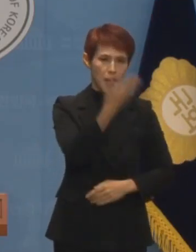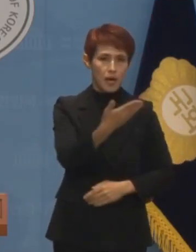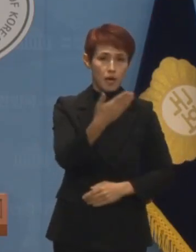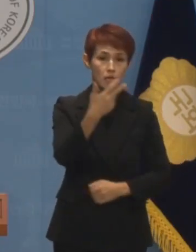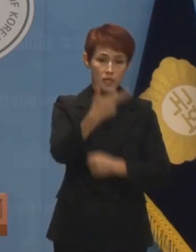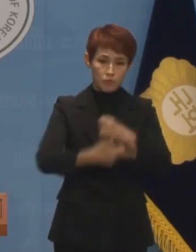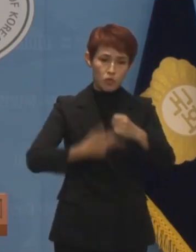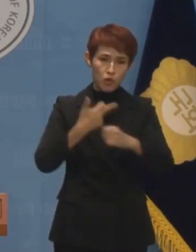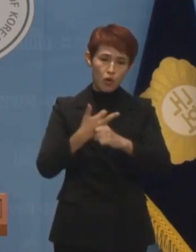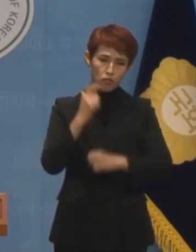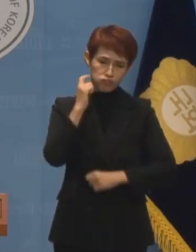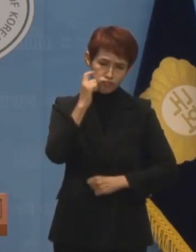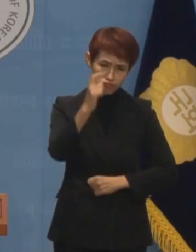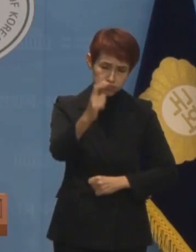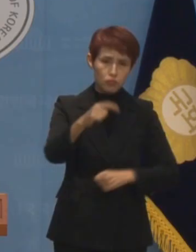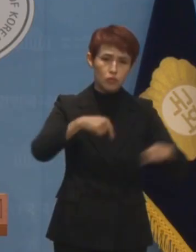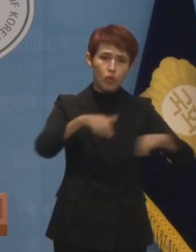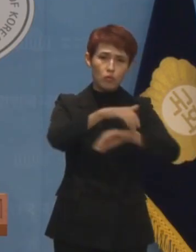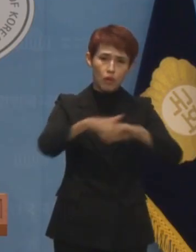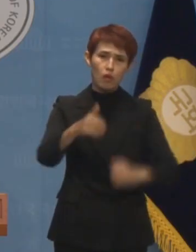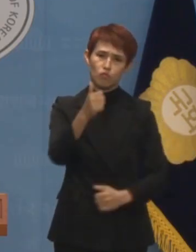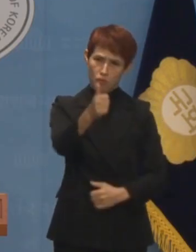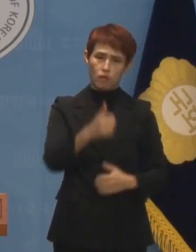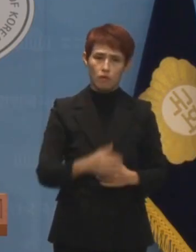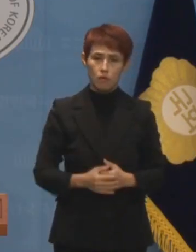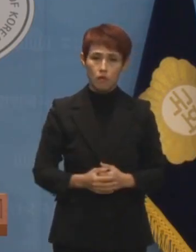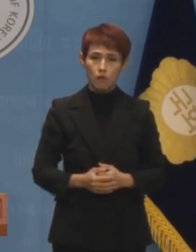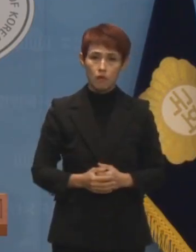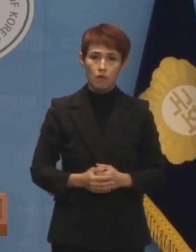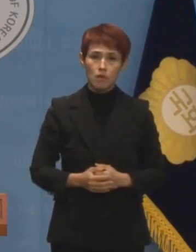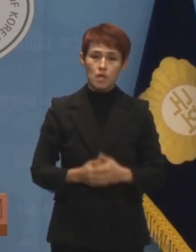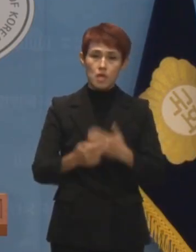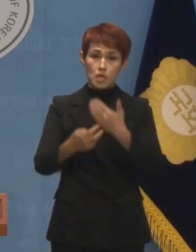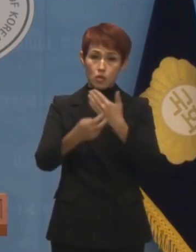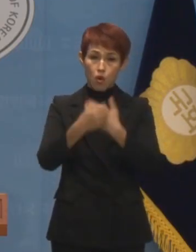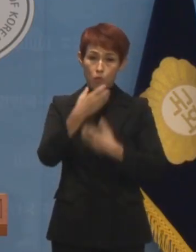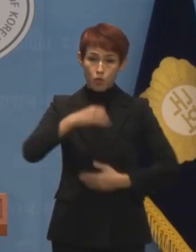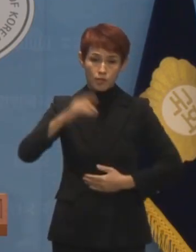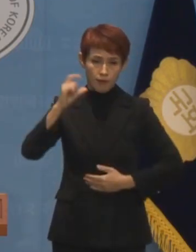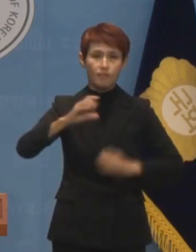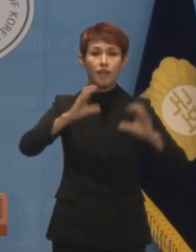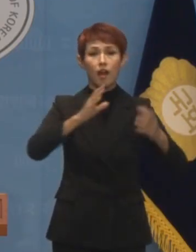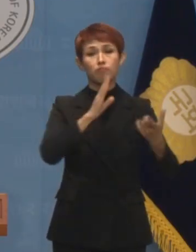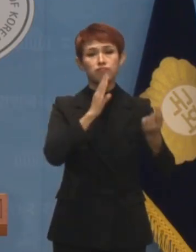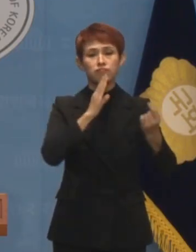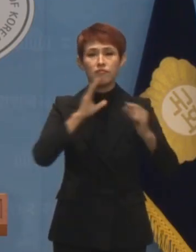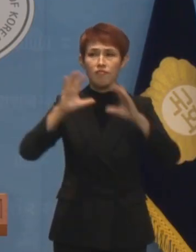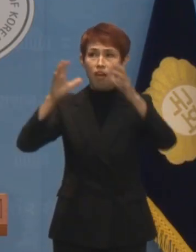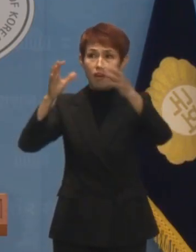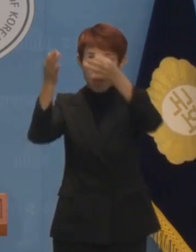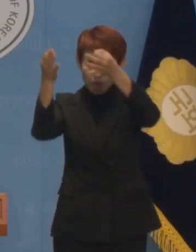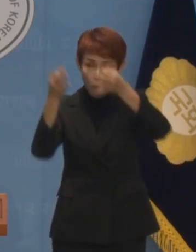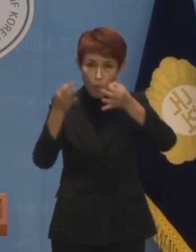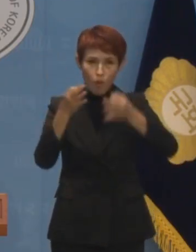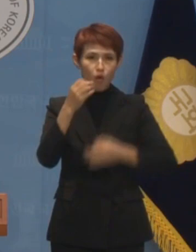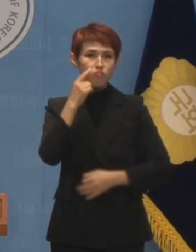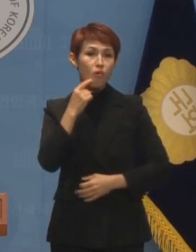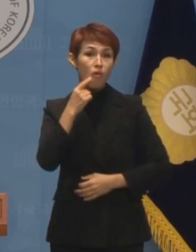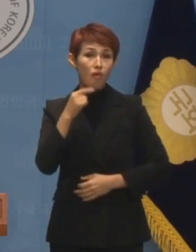동안 유지해온 정책입니다. 의료복지 강국답게 전 세계가 부러워하고